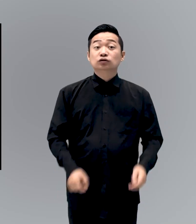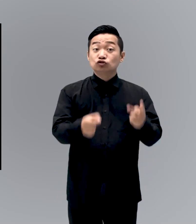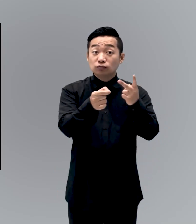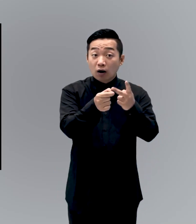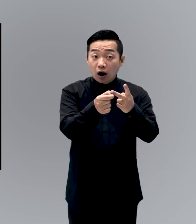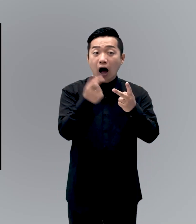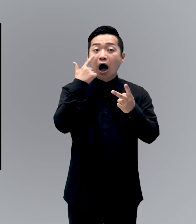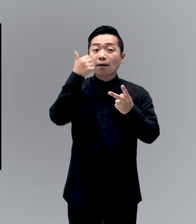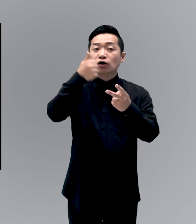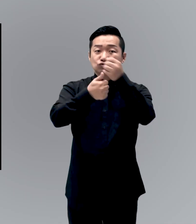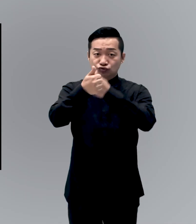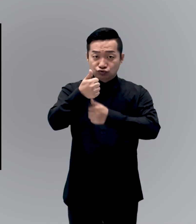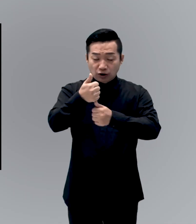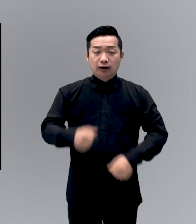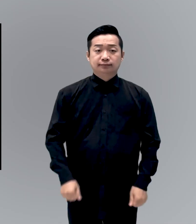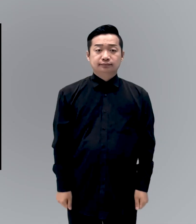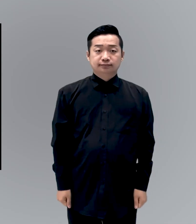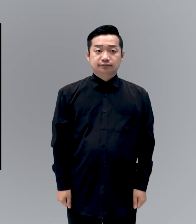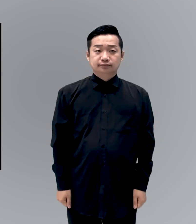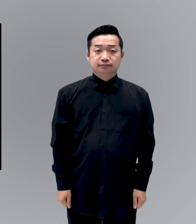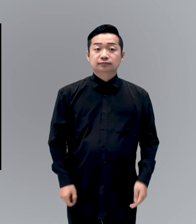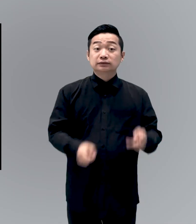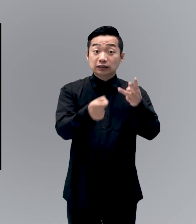국민에게 국가란 무엇인가?